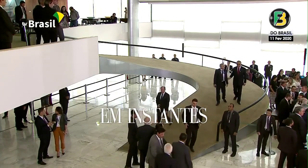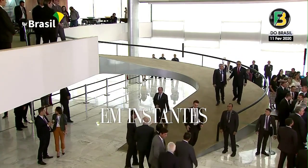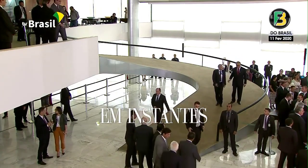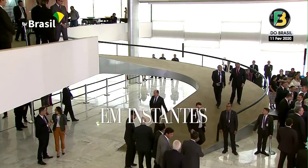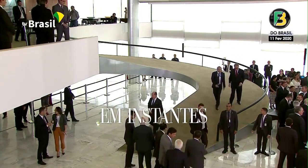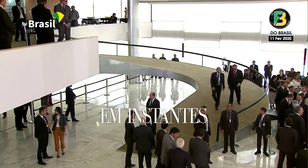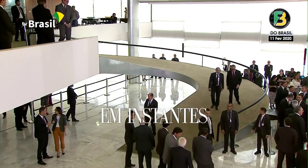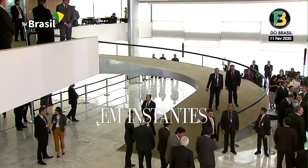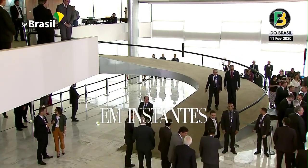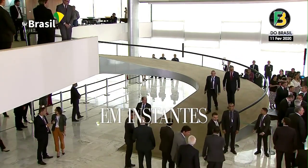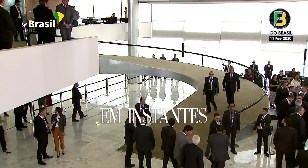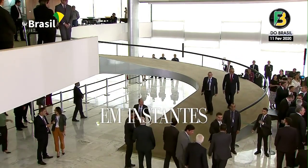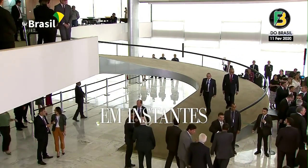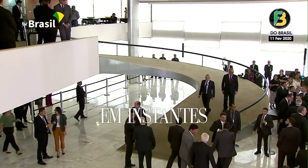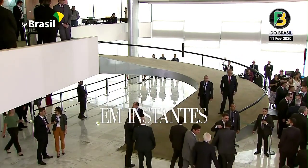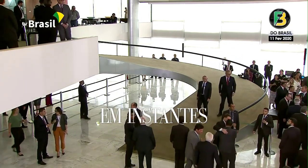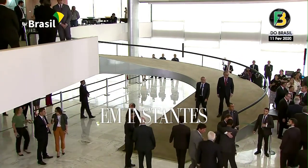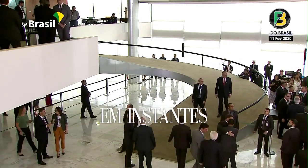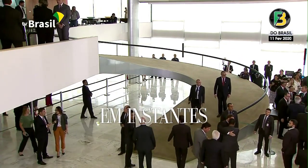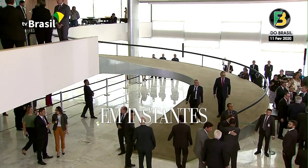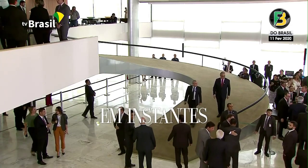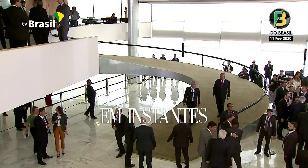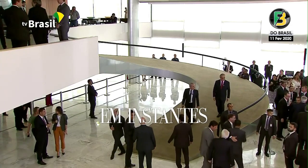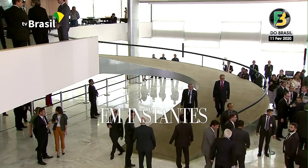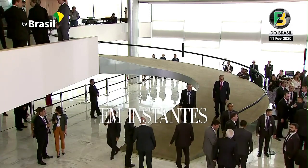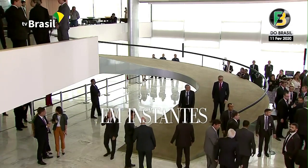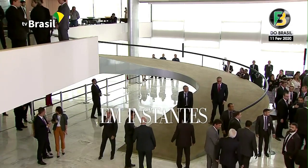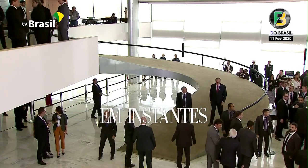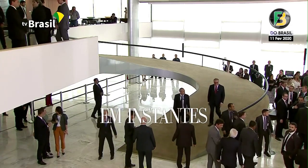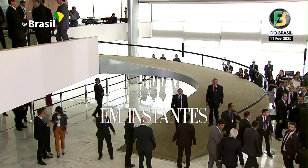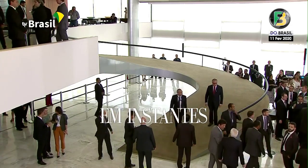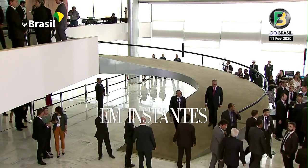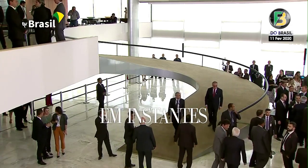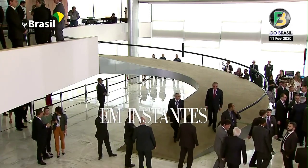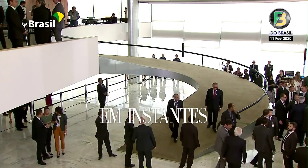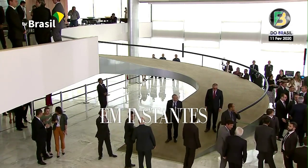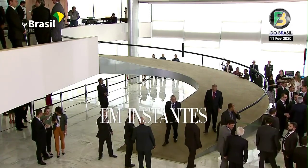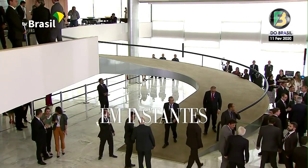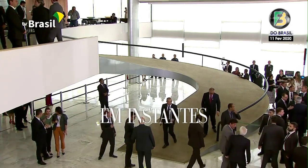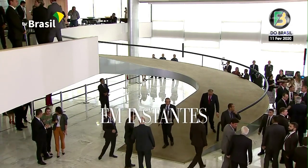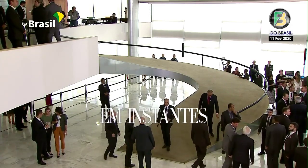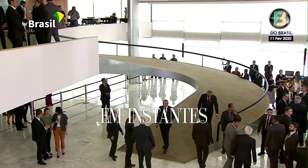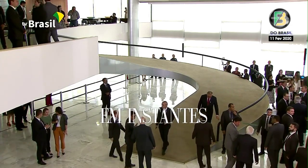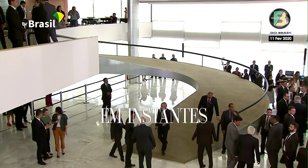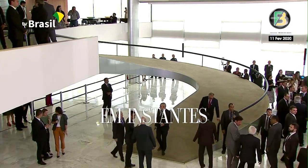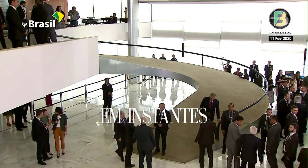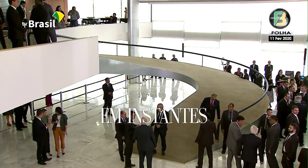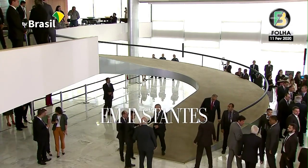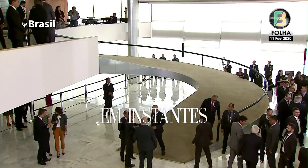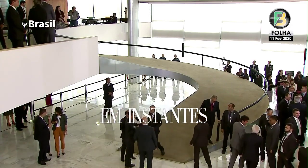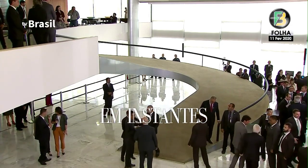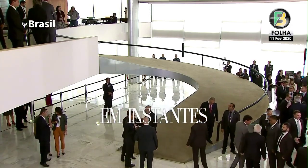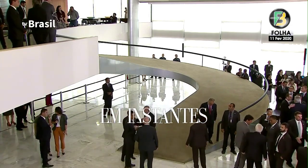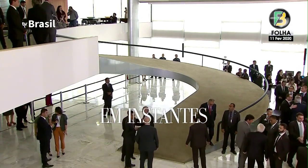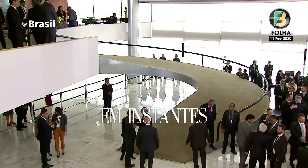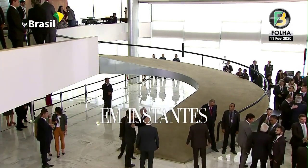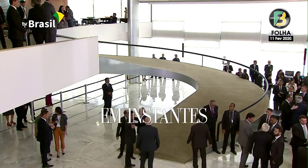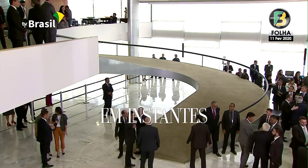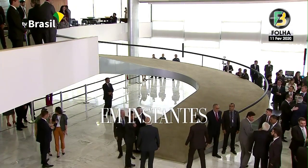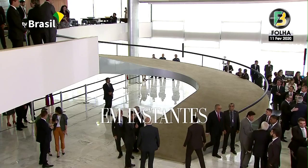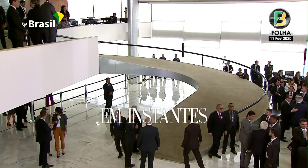Senhoras, senhores, para que demos início à cerimônia, por gentileza, tomem seus assentos.